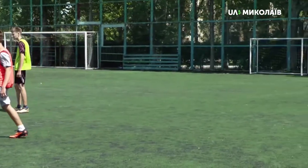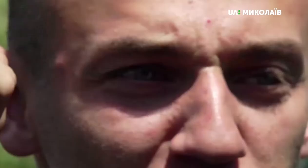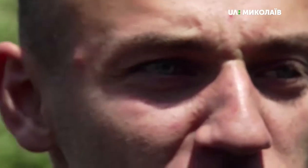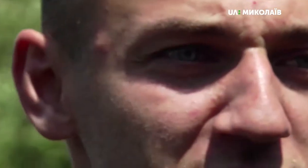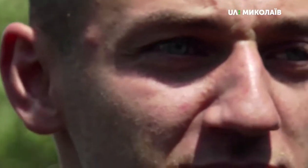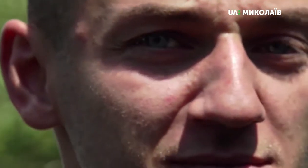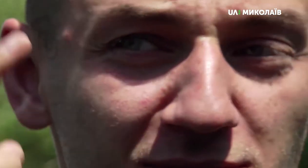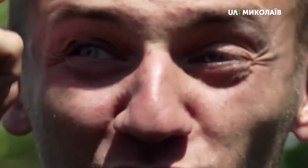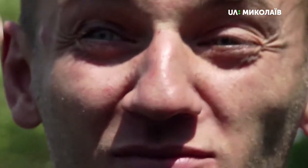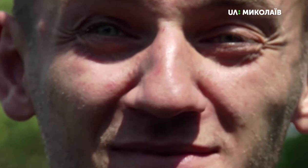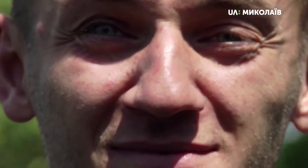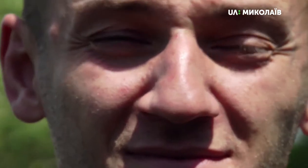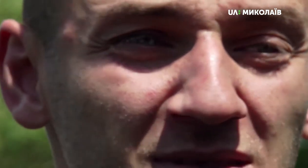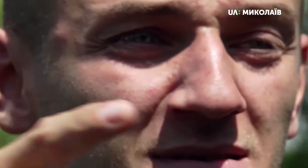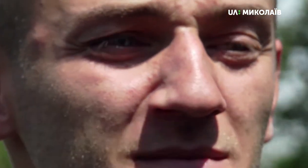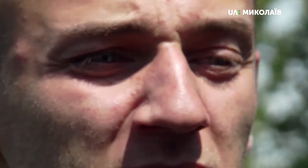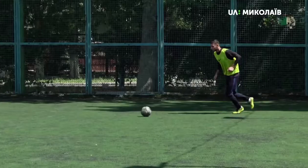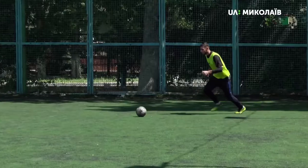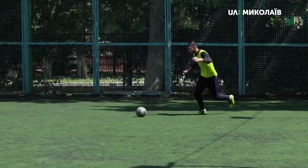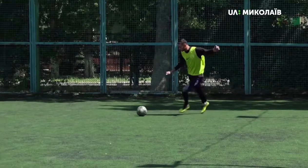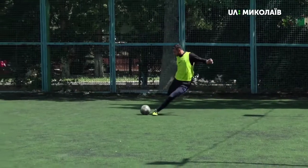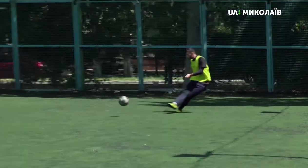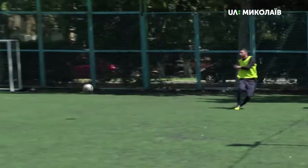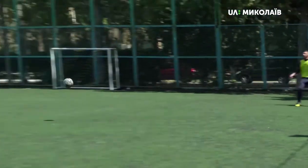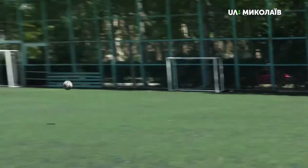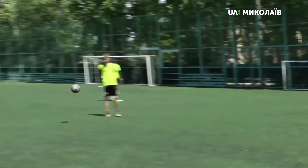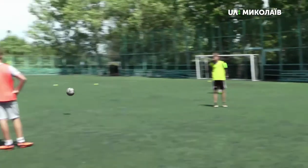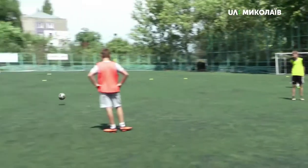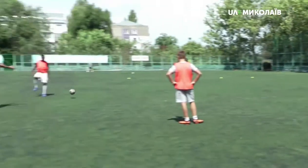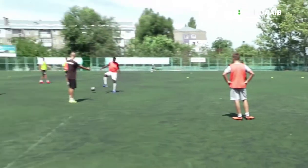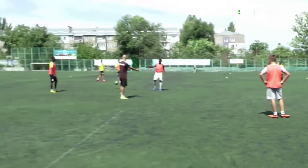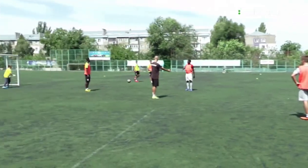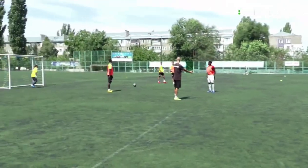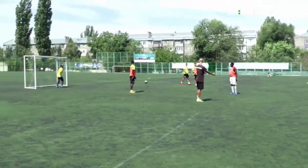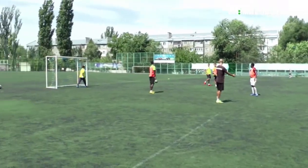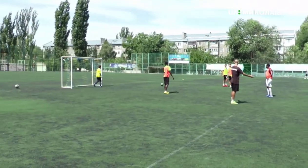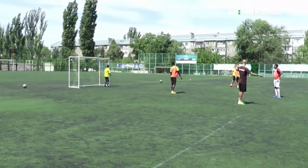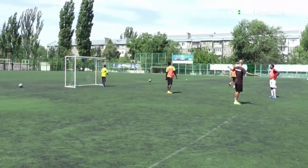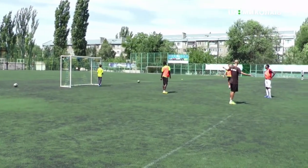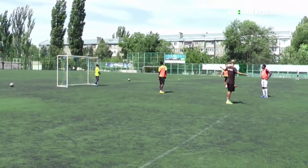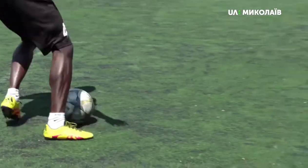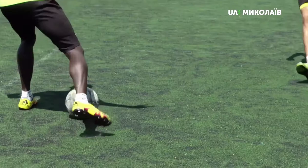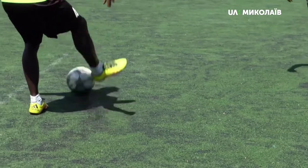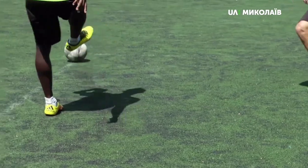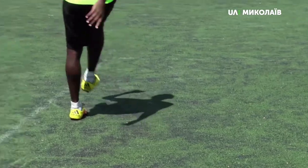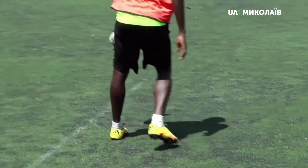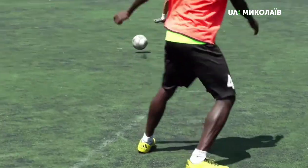приїхав з Одеси задля участі в команді. Показав себе гарним гравцем та організатором. Залишився в Миколаєві. Став капітаном та